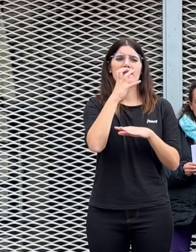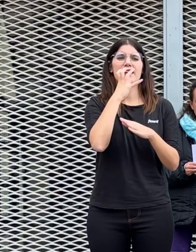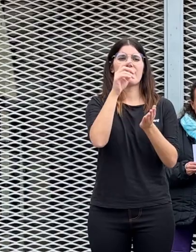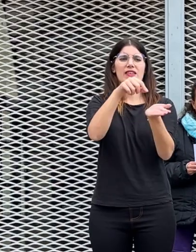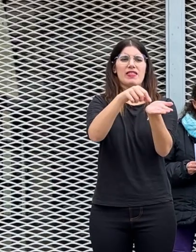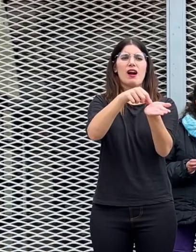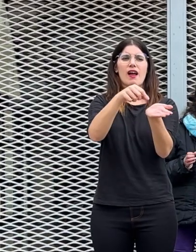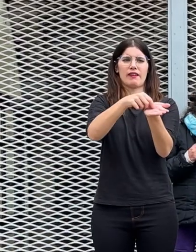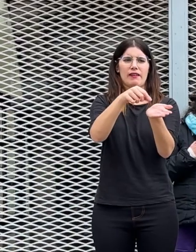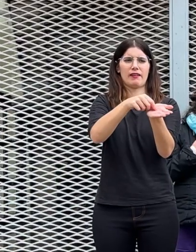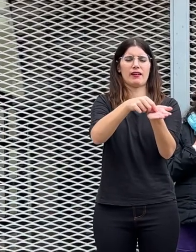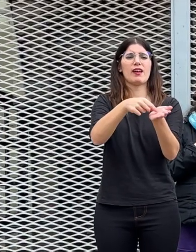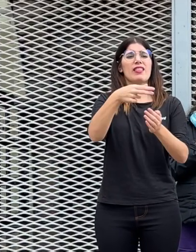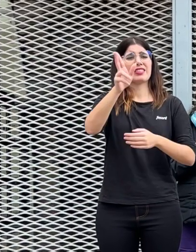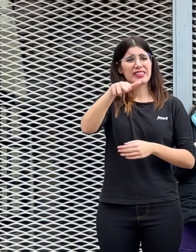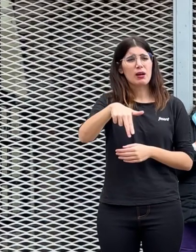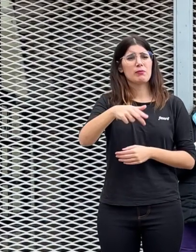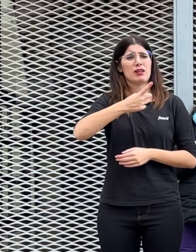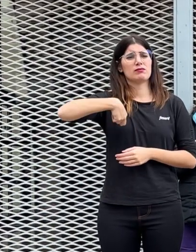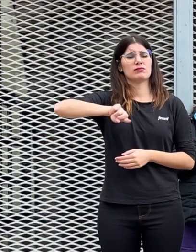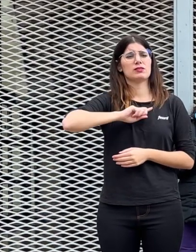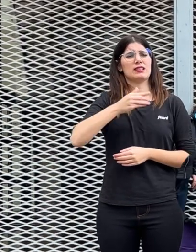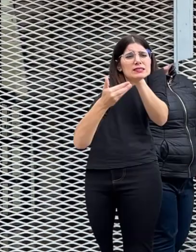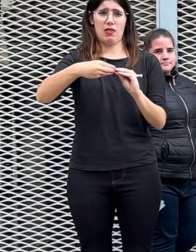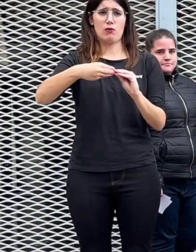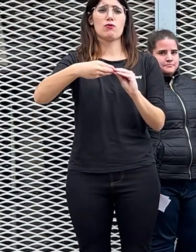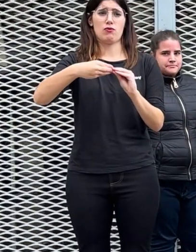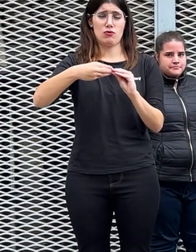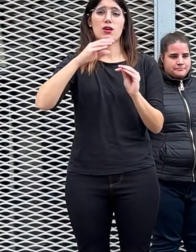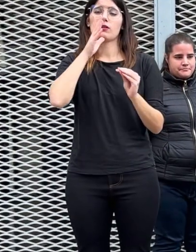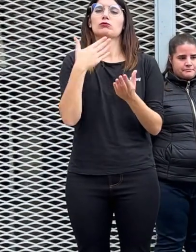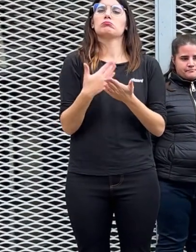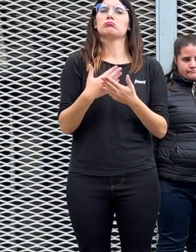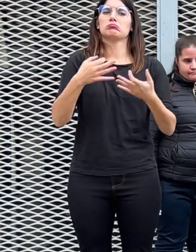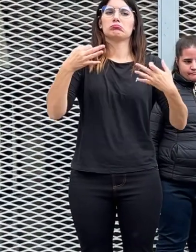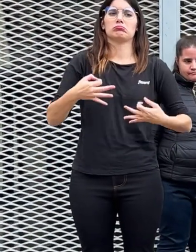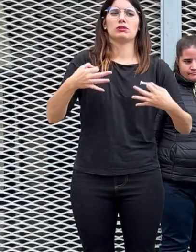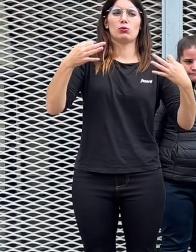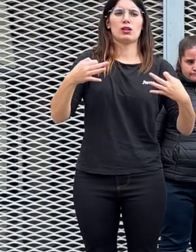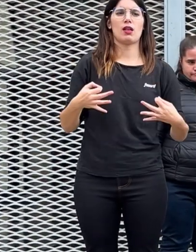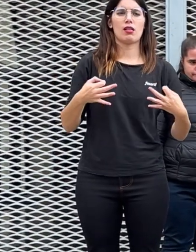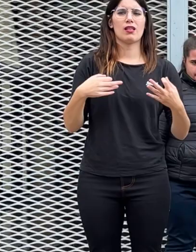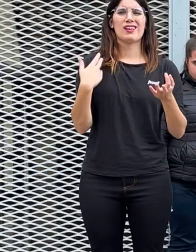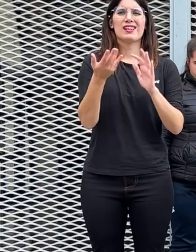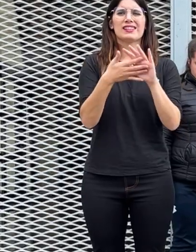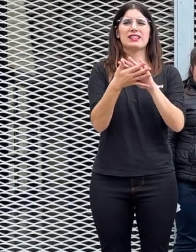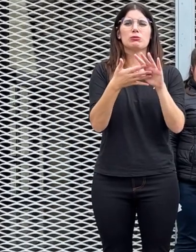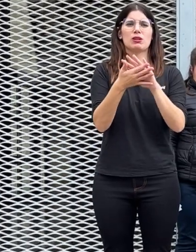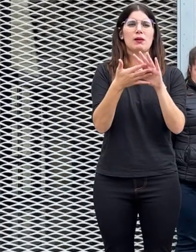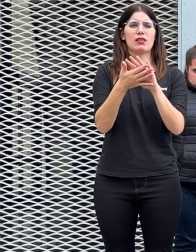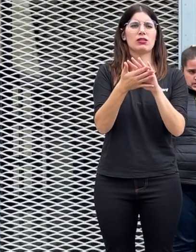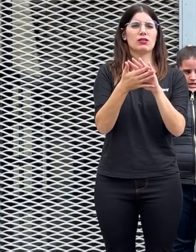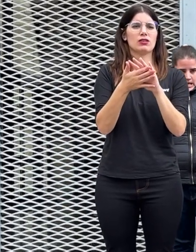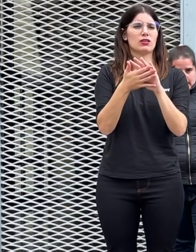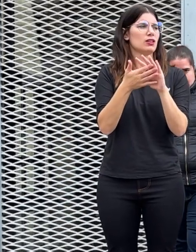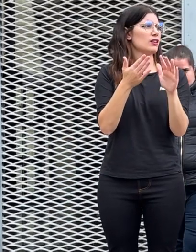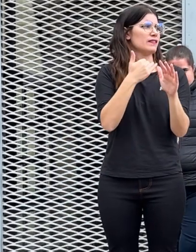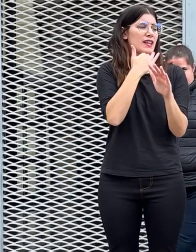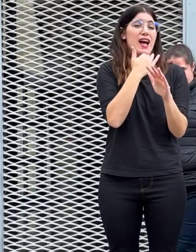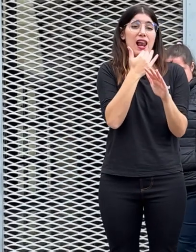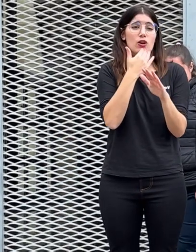rehabilitación. Además, juega un papel importante. La certeza de que hablamos de algo